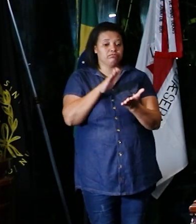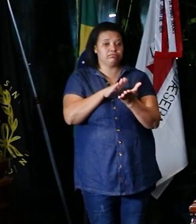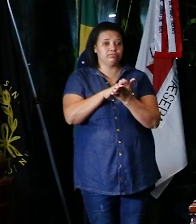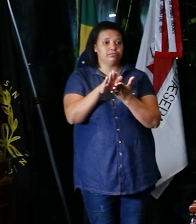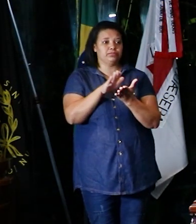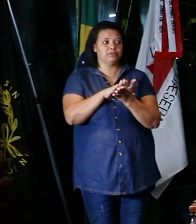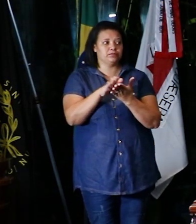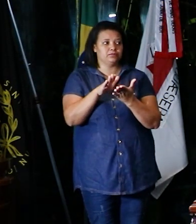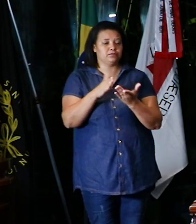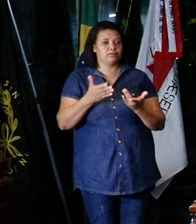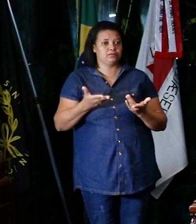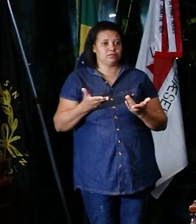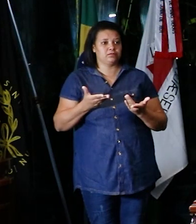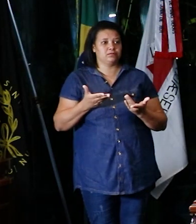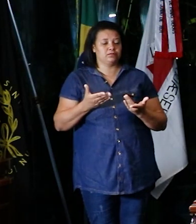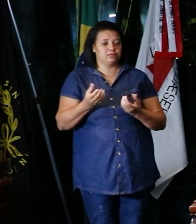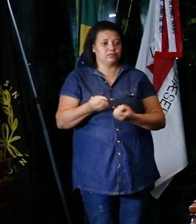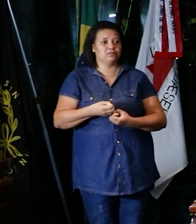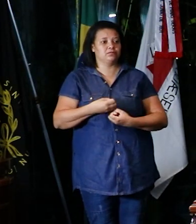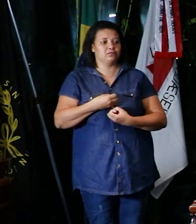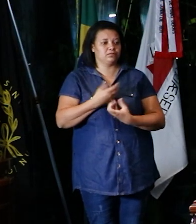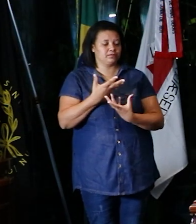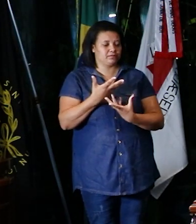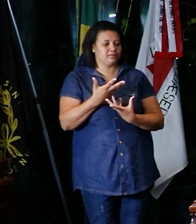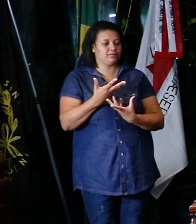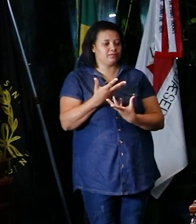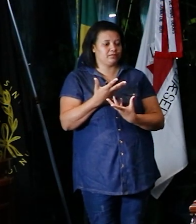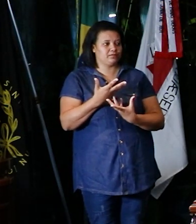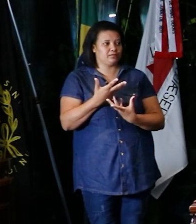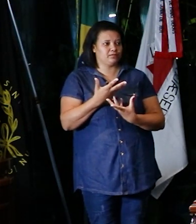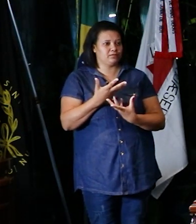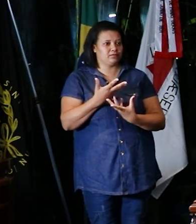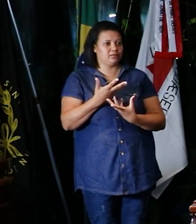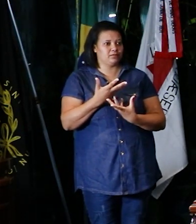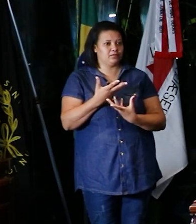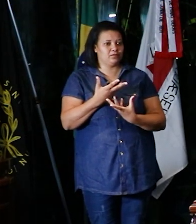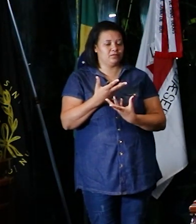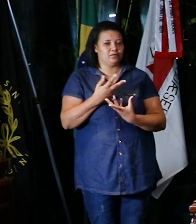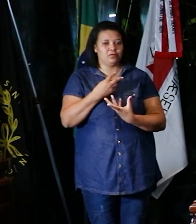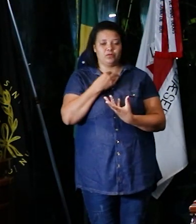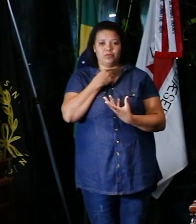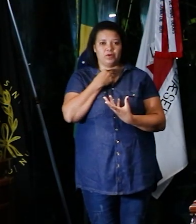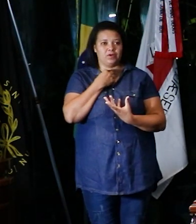Eu acho que um grande poeta não poderia ser